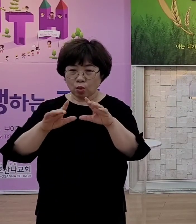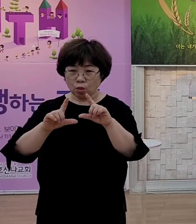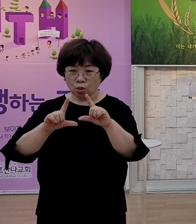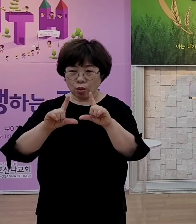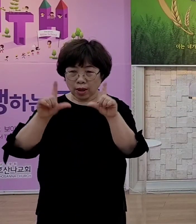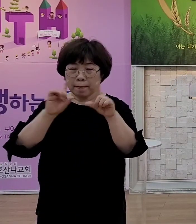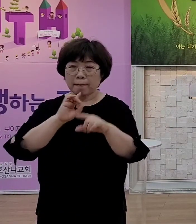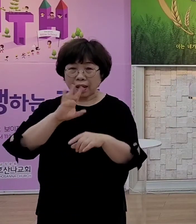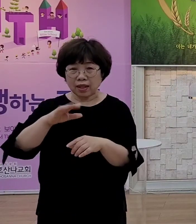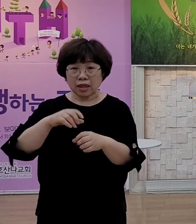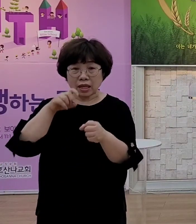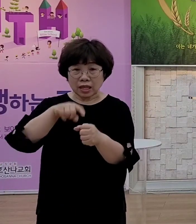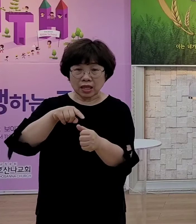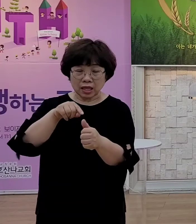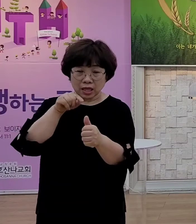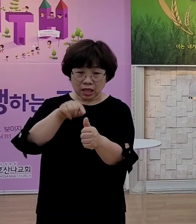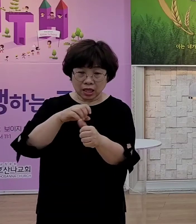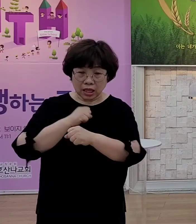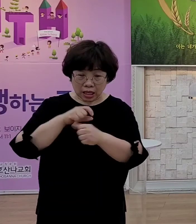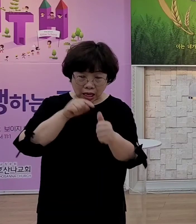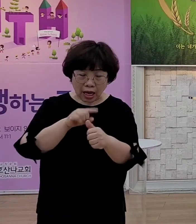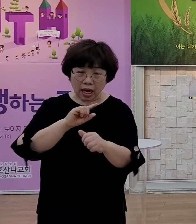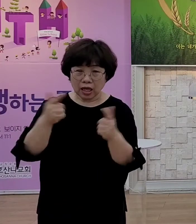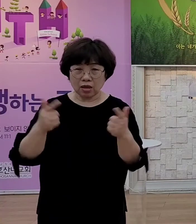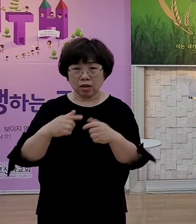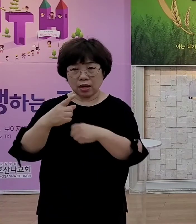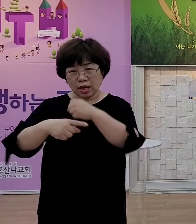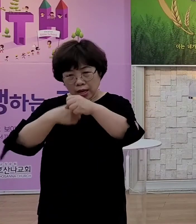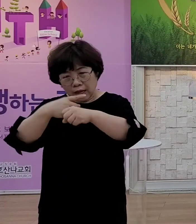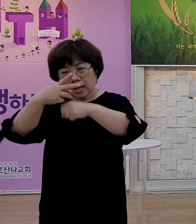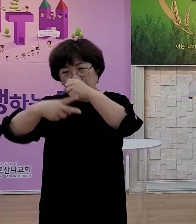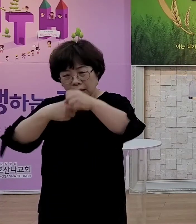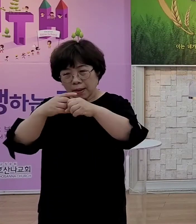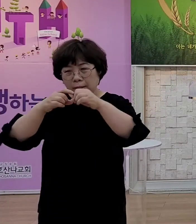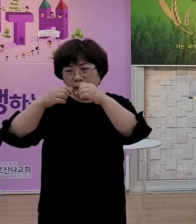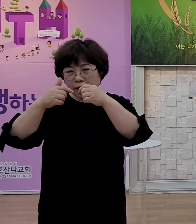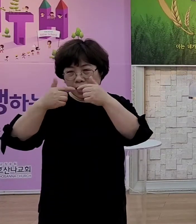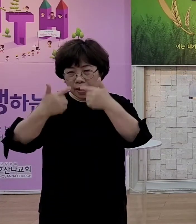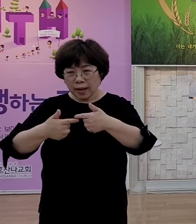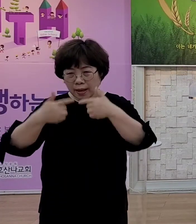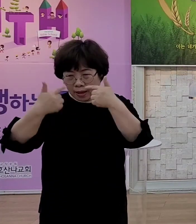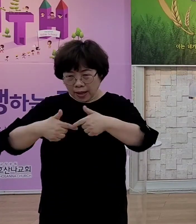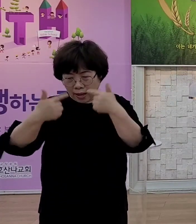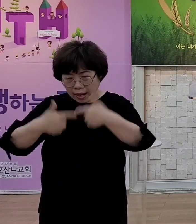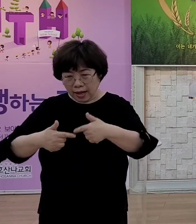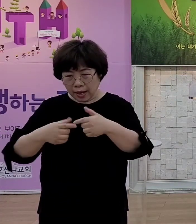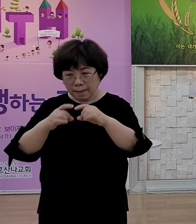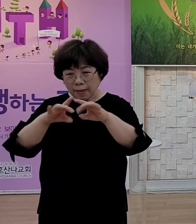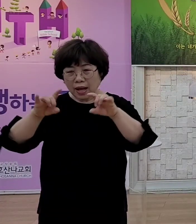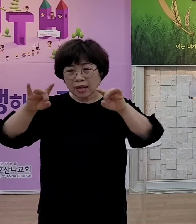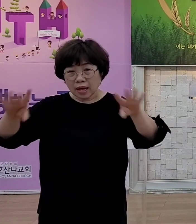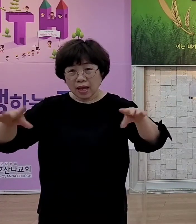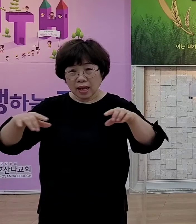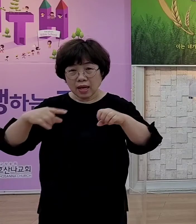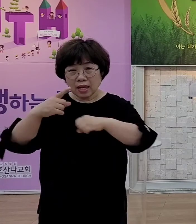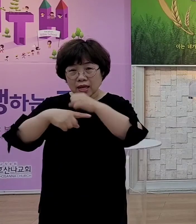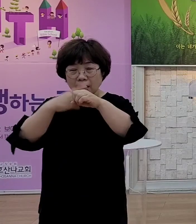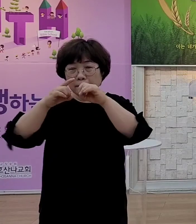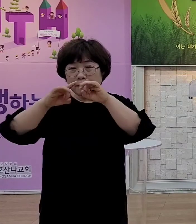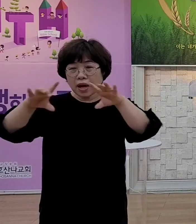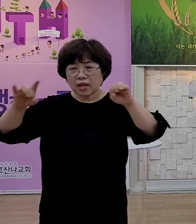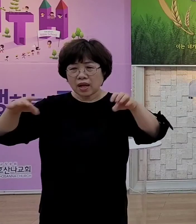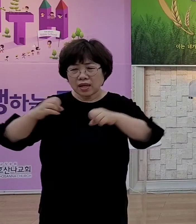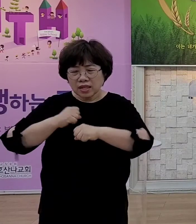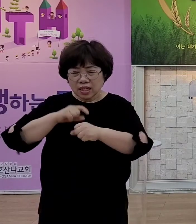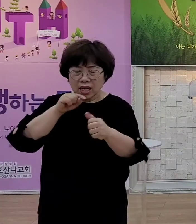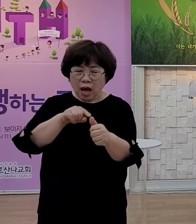그럼 얼마만큼 지켜야 돼요? 매년 해마다 매년 이 3번 절기를 나에게 나와서